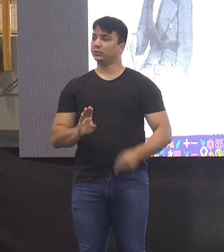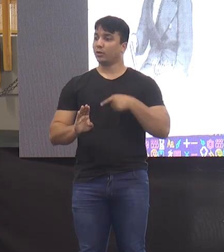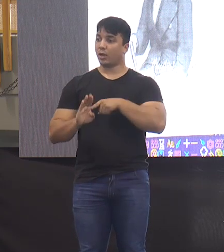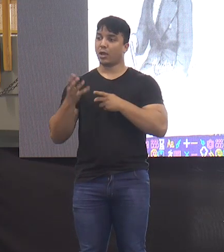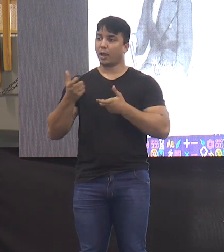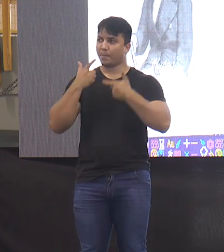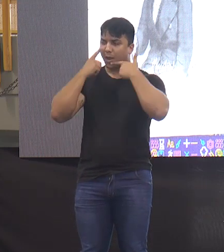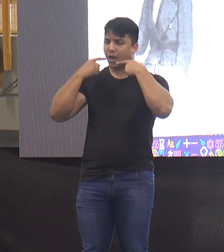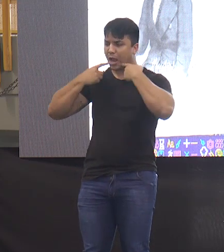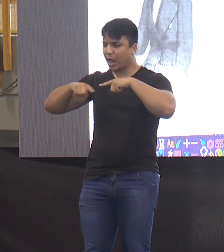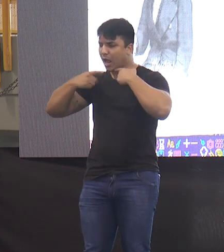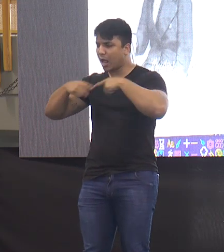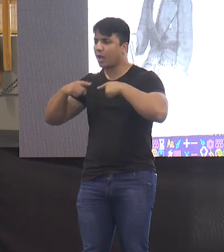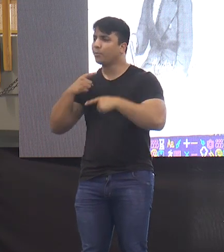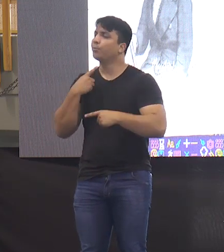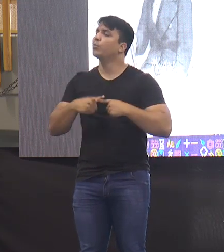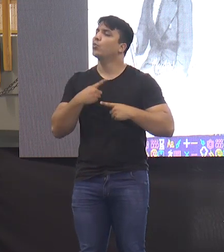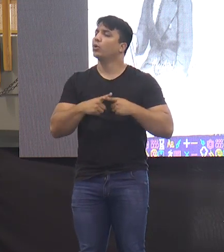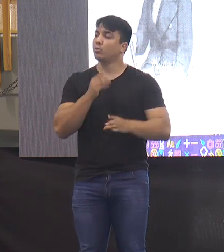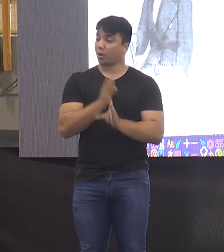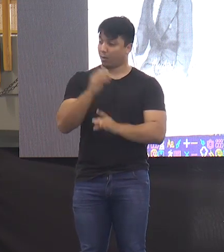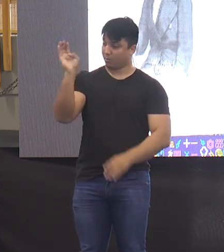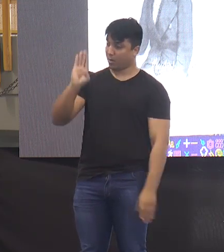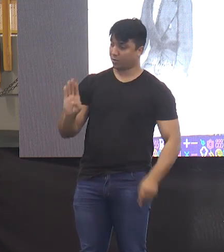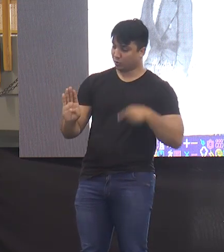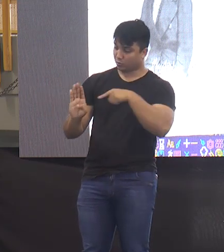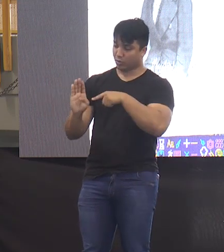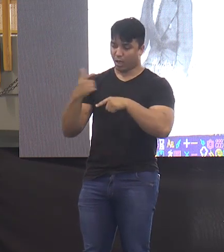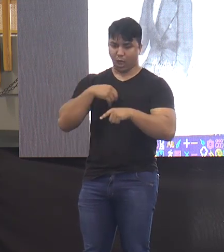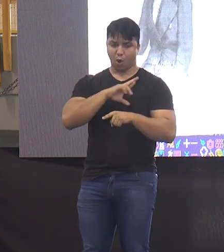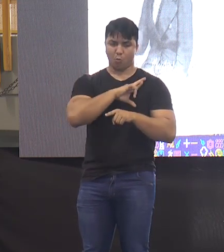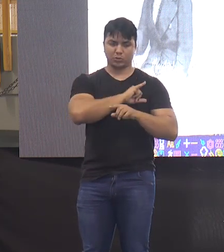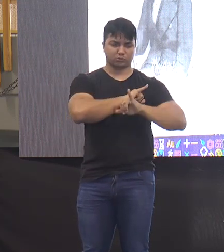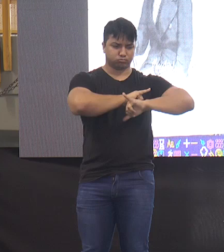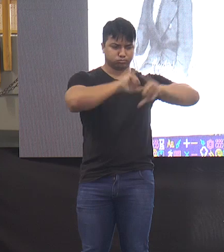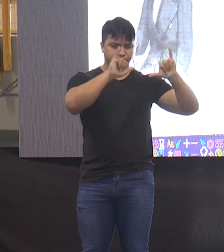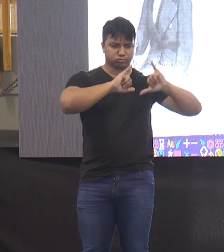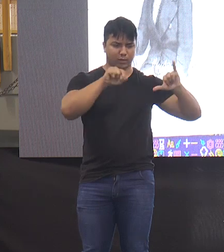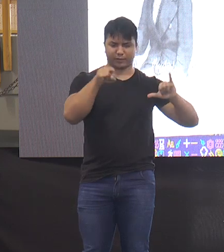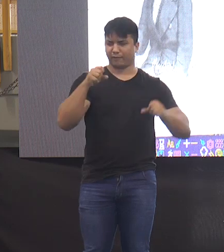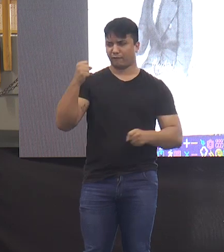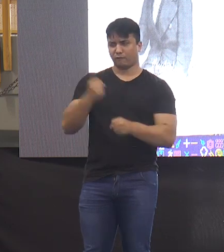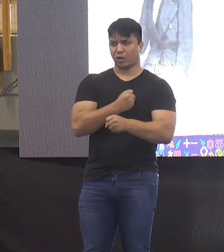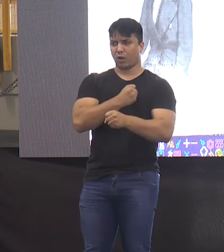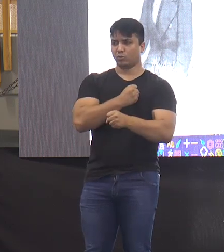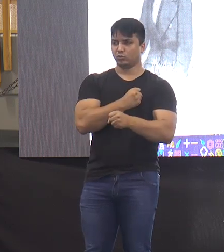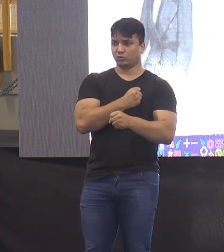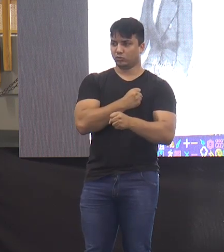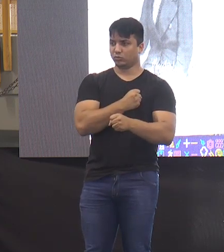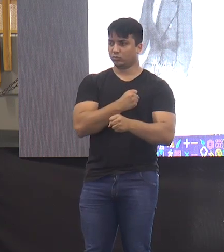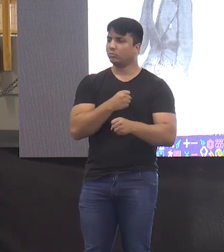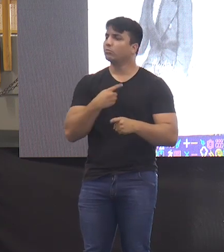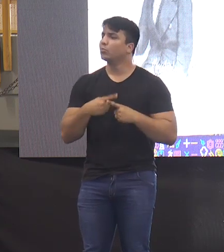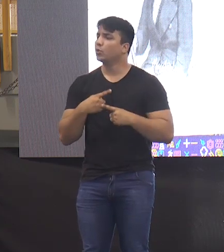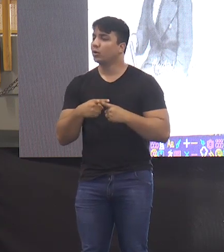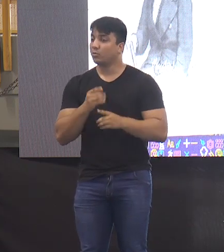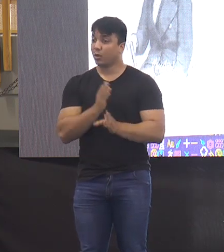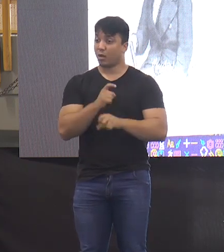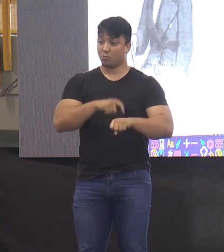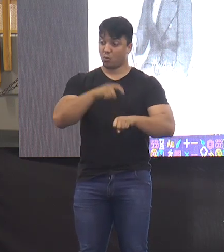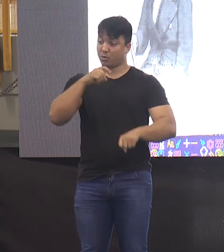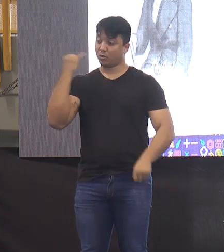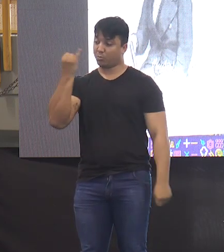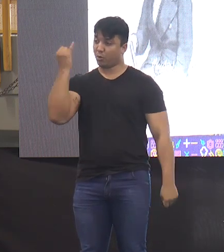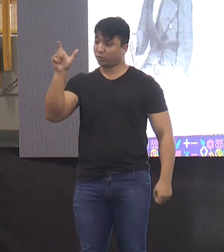vão criticar muito, dizendo que esse Brasil que o romantismo construiu era falso. Mas naquele momento